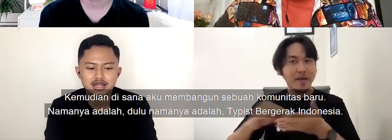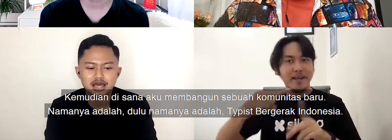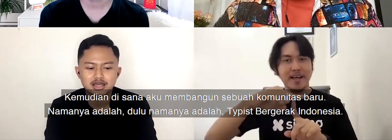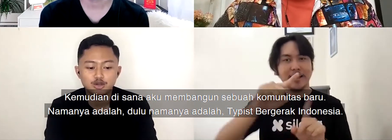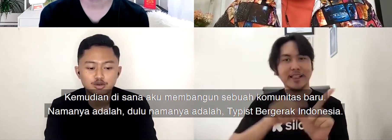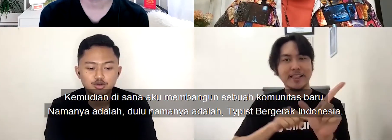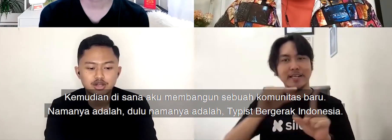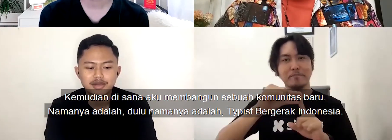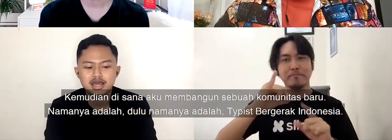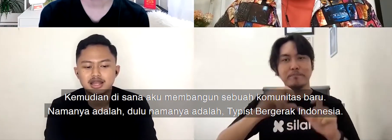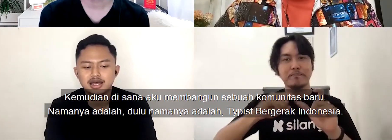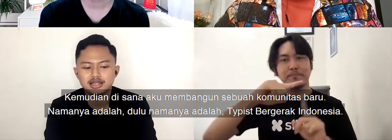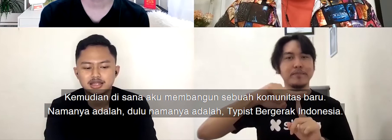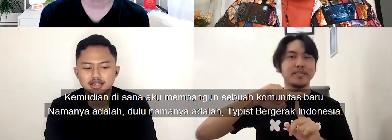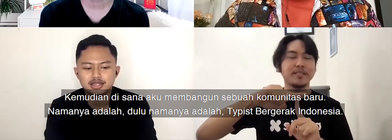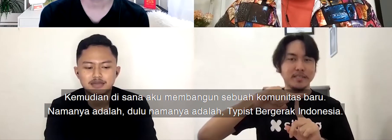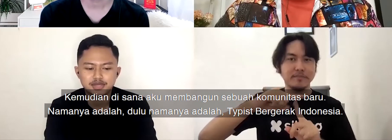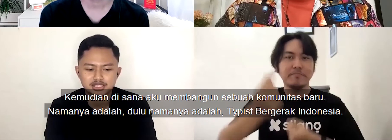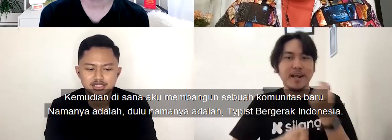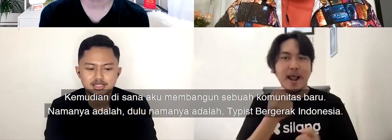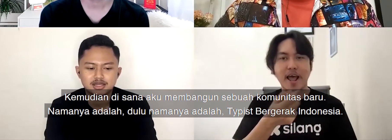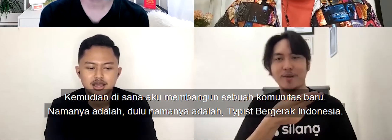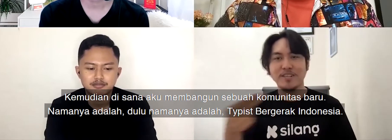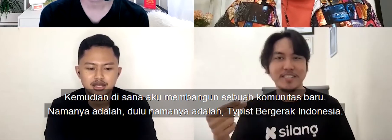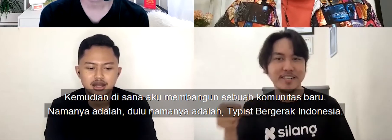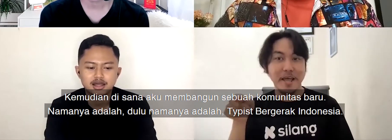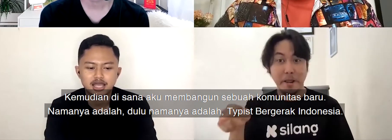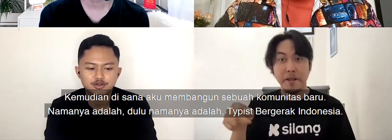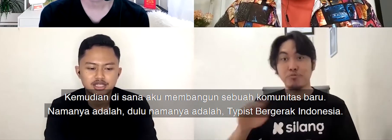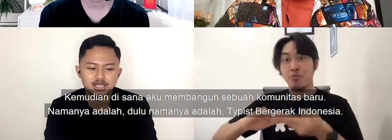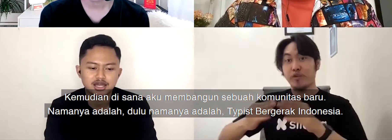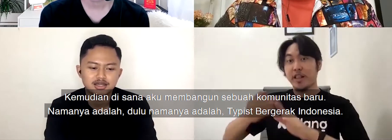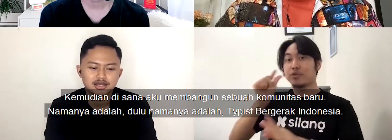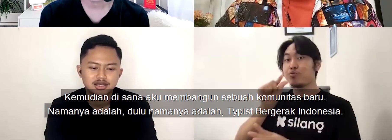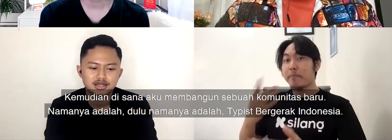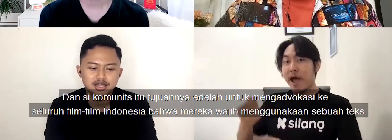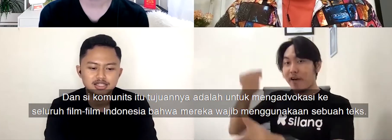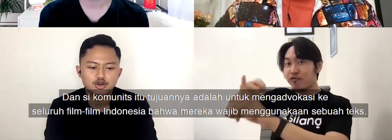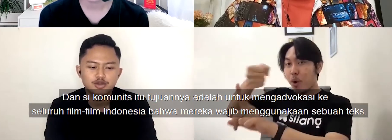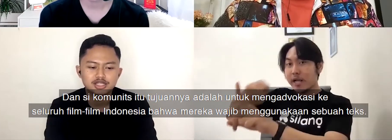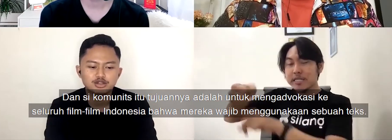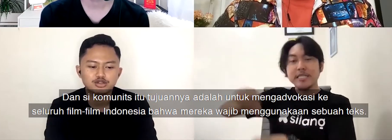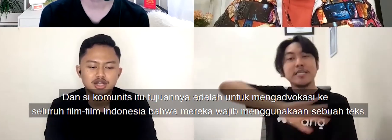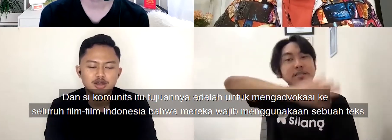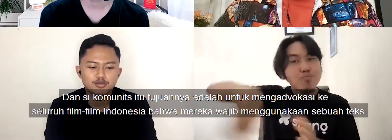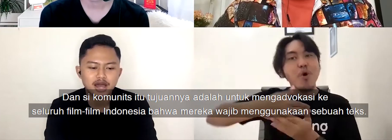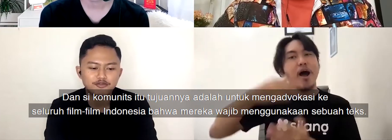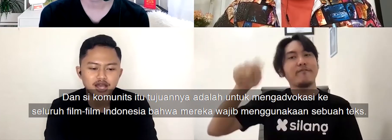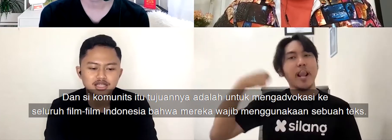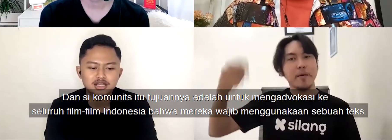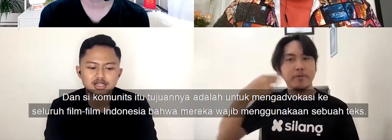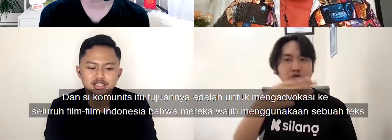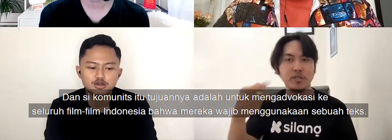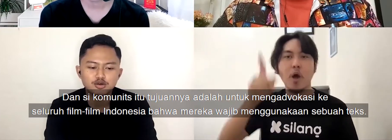namanya adalah dulu-dulu namanya adalah iPad bergerak Indonesia dance komunitas itu tujuannya untuk